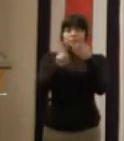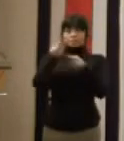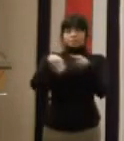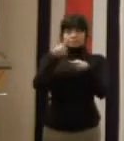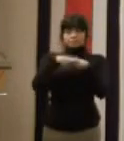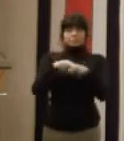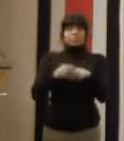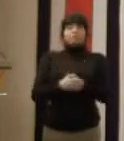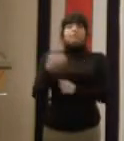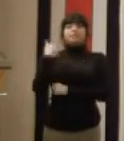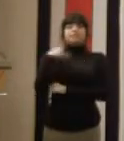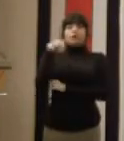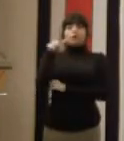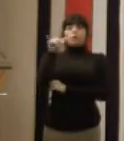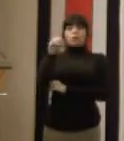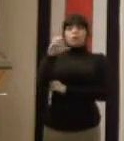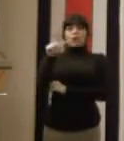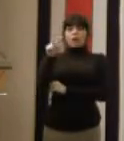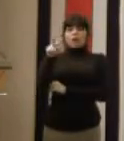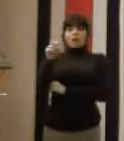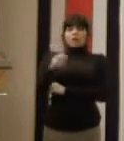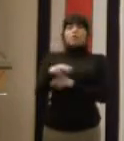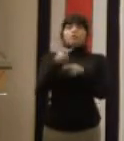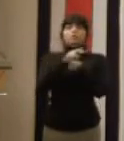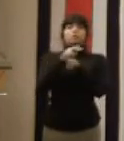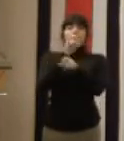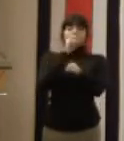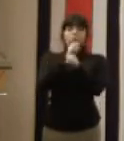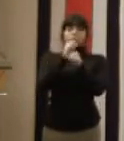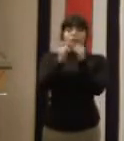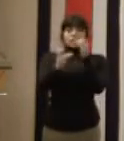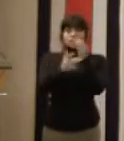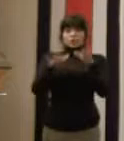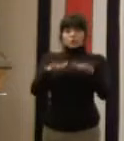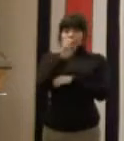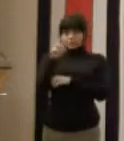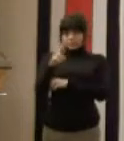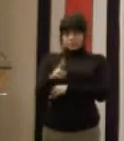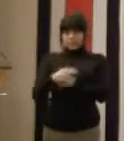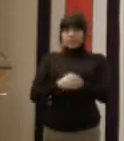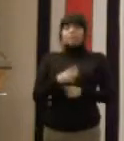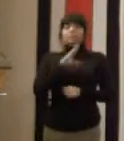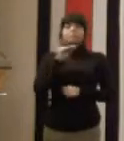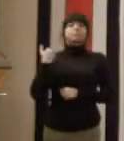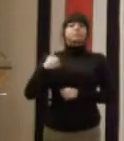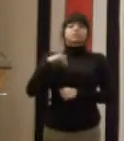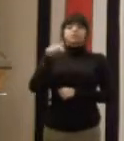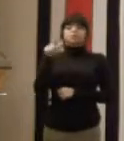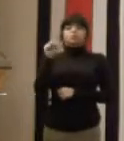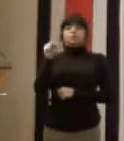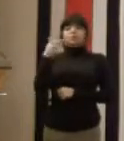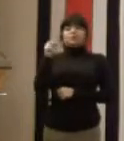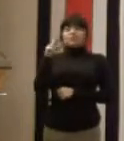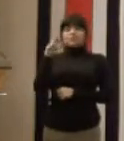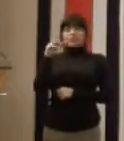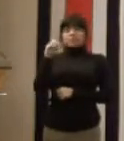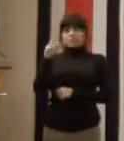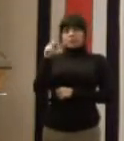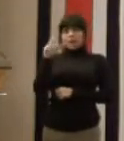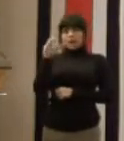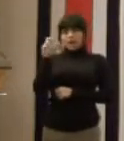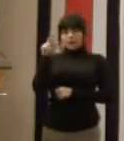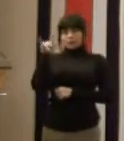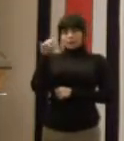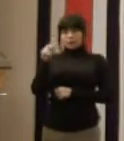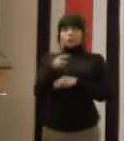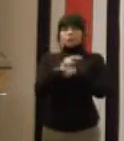Nacional, el señor Julio Calvo, rector del Instituto Tecnológico de Costa Rica, y el señor Luis Guillermo Carpio, rector de la